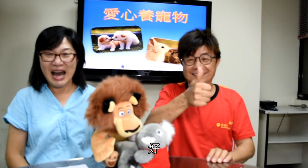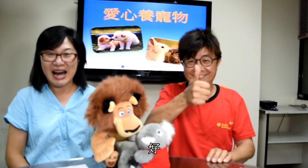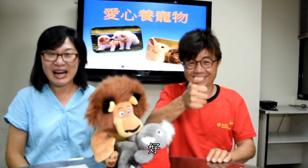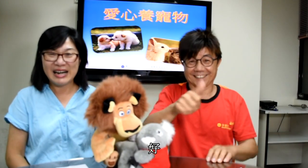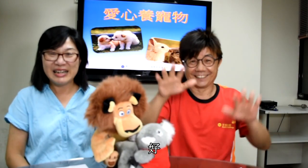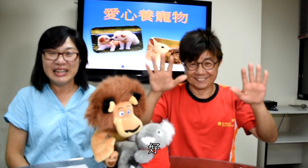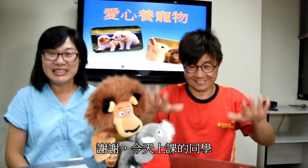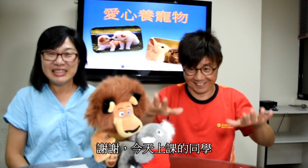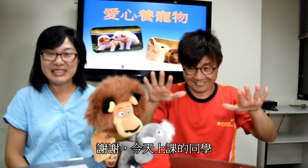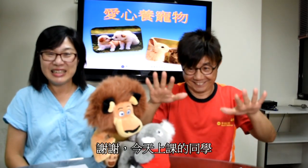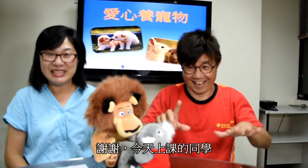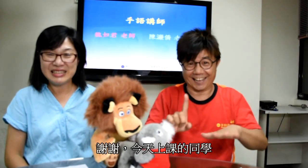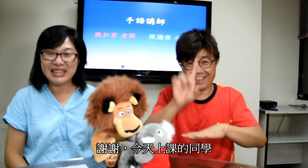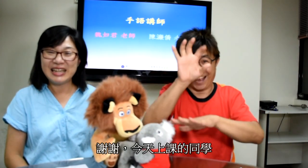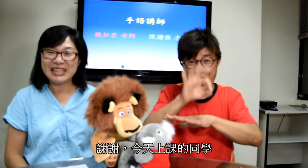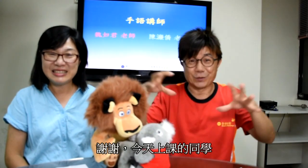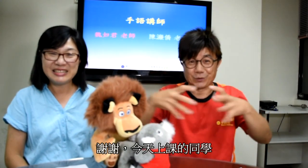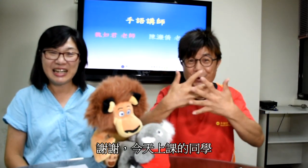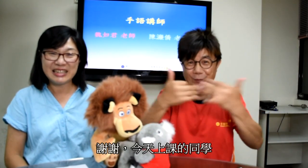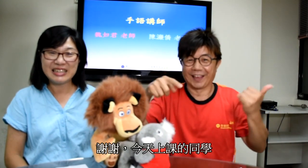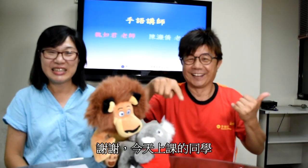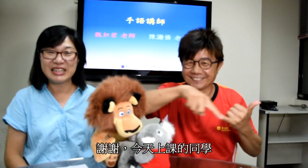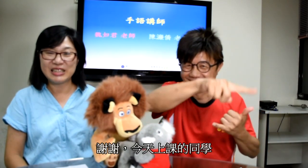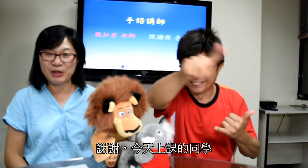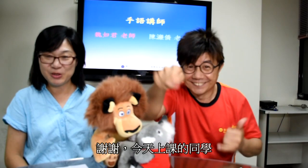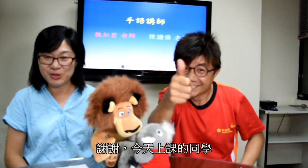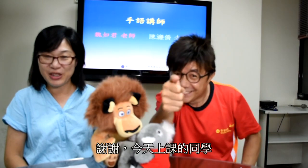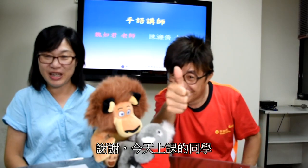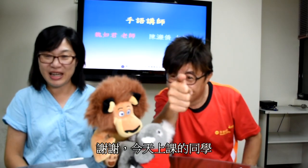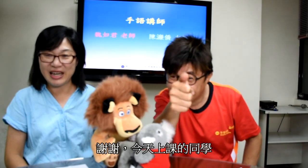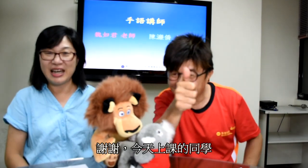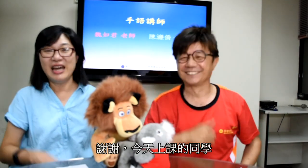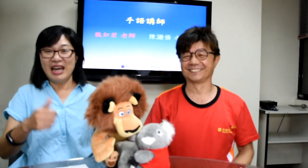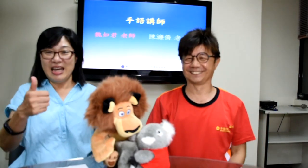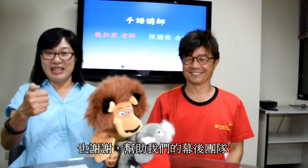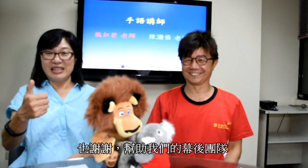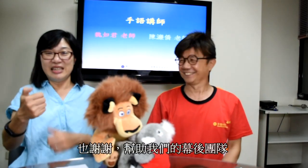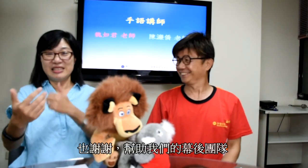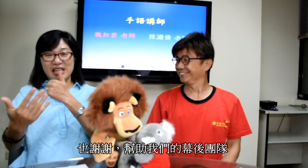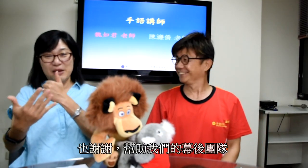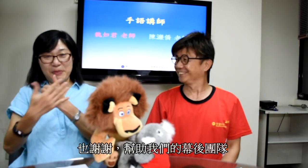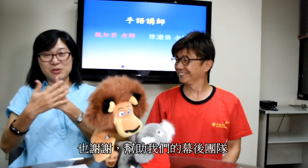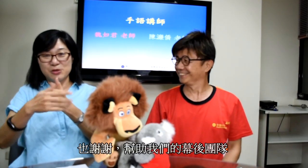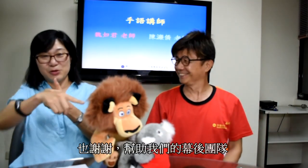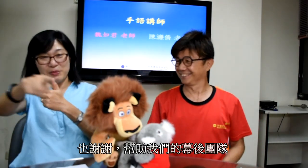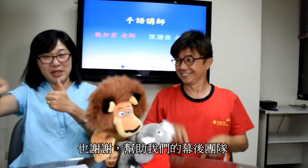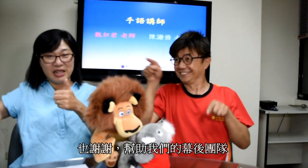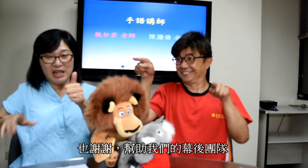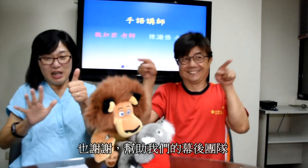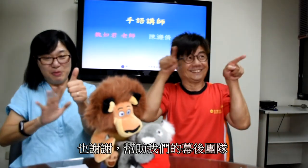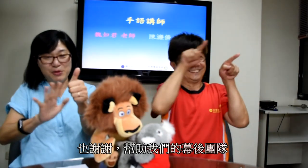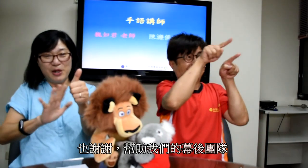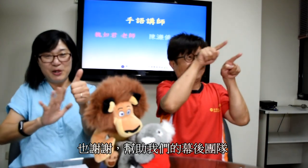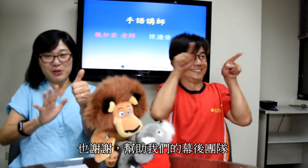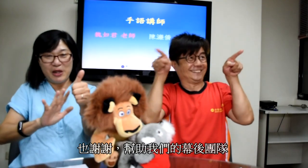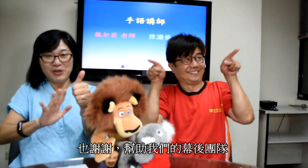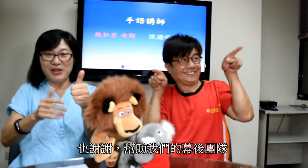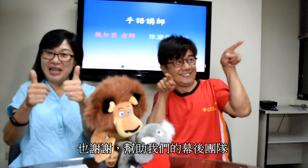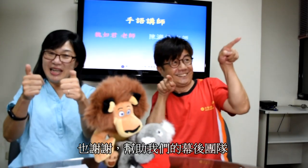好，谢谢今天上课的同学，也谢谢帮助我们的幕后团队，